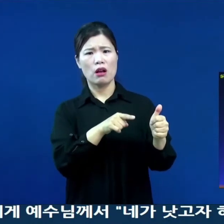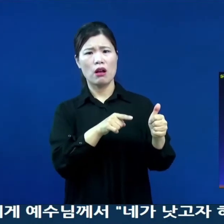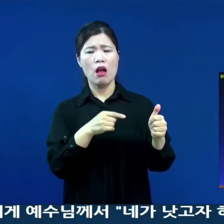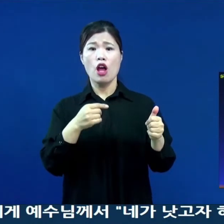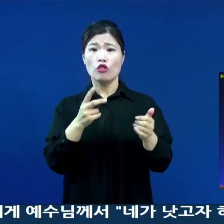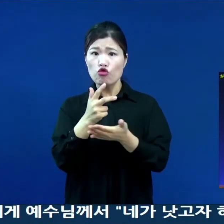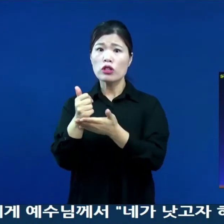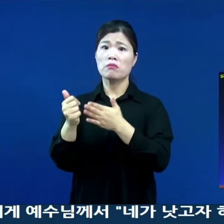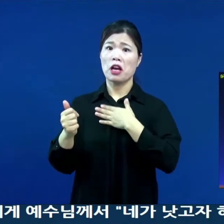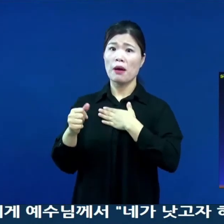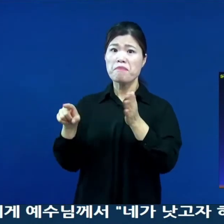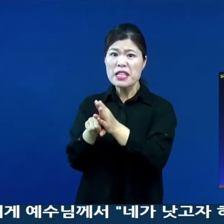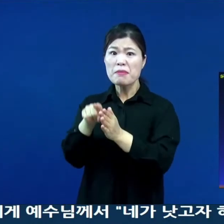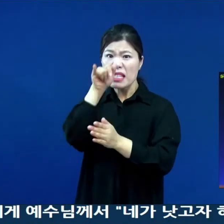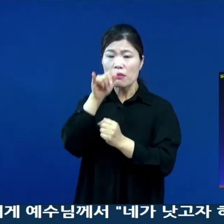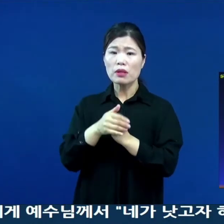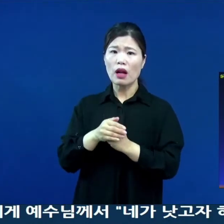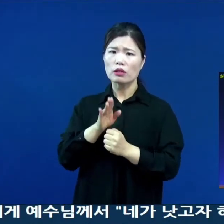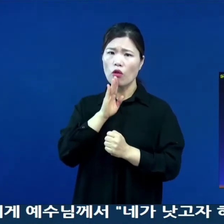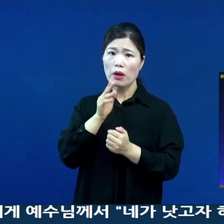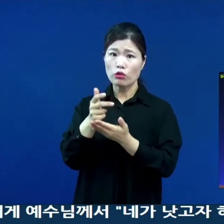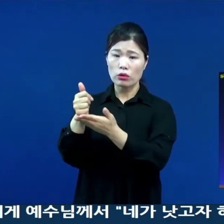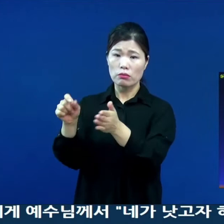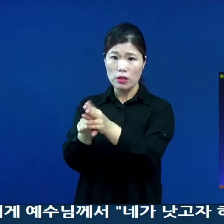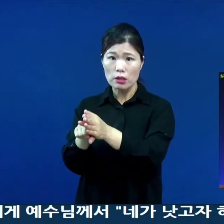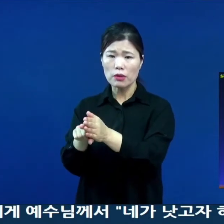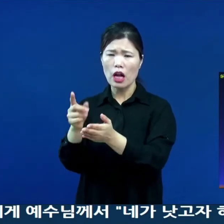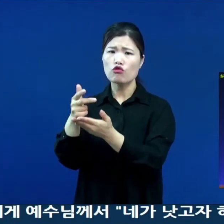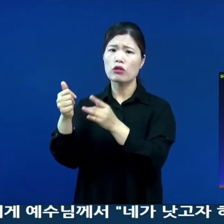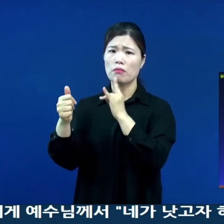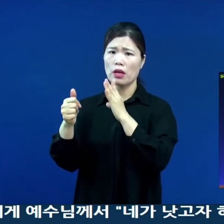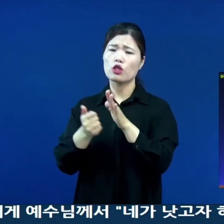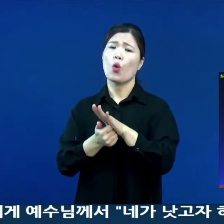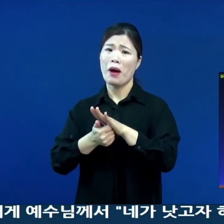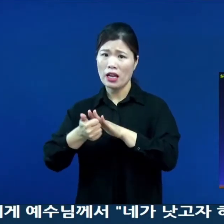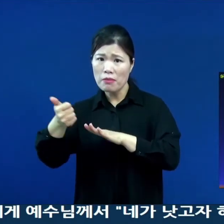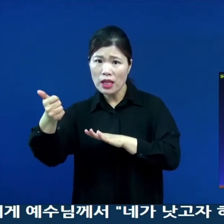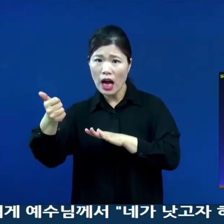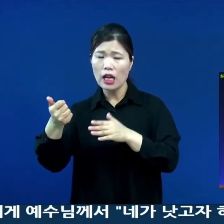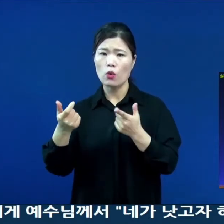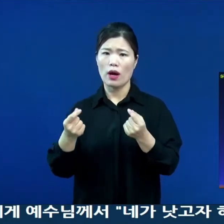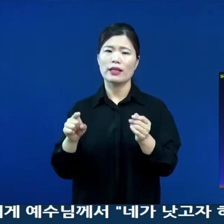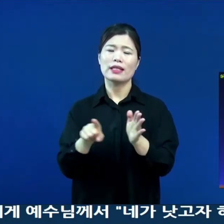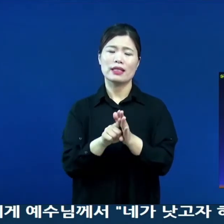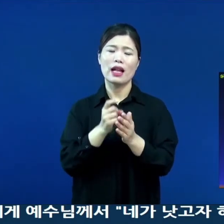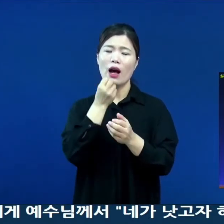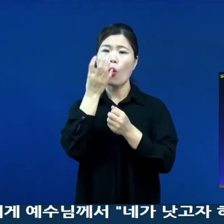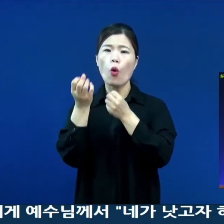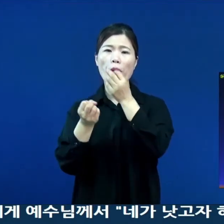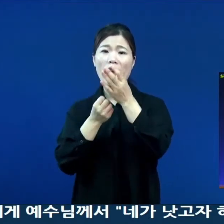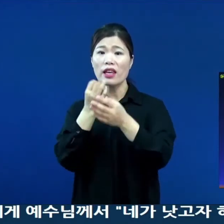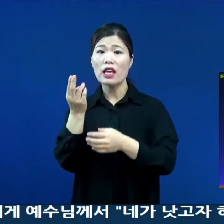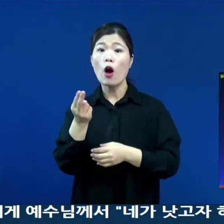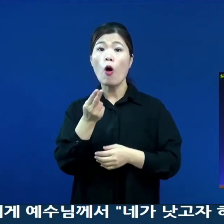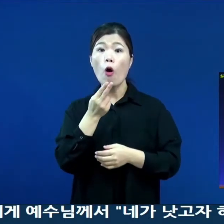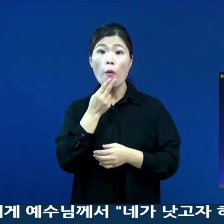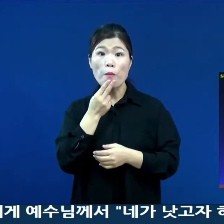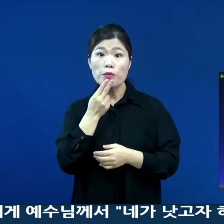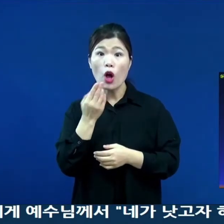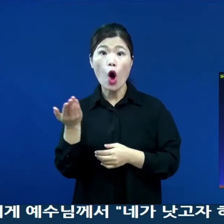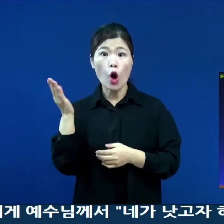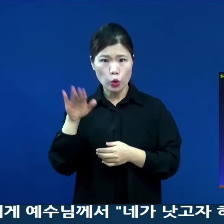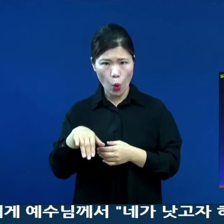있습니다, 내가 정말 주님을 믿습니다, 주님만 소망입니다, 이러한 구체적인 신앙 고백이 없어도 주님은 이